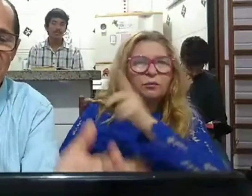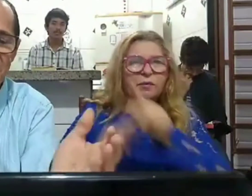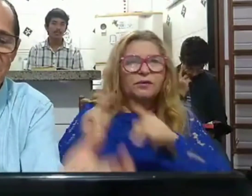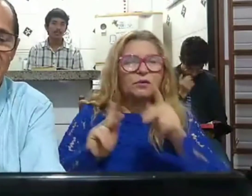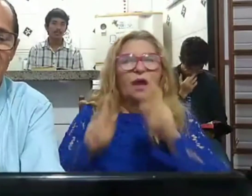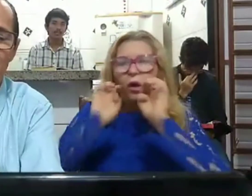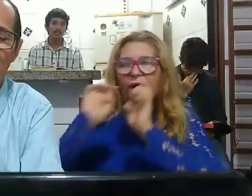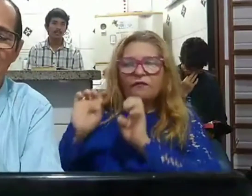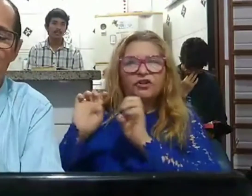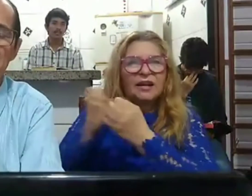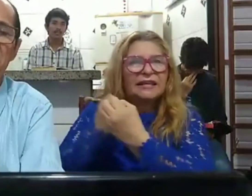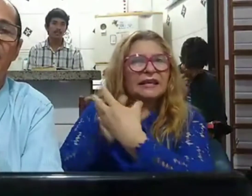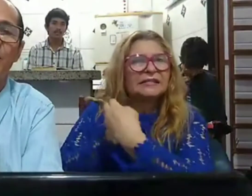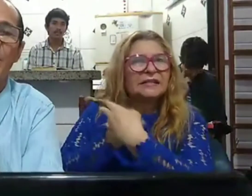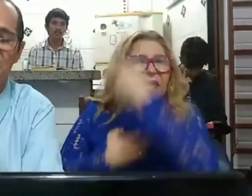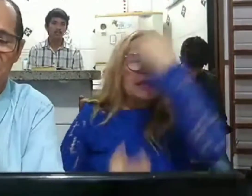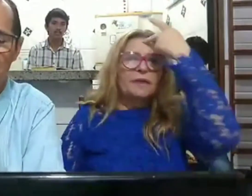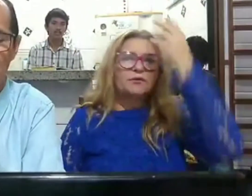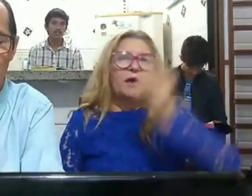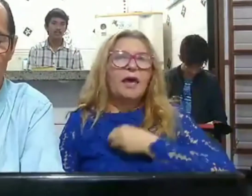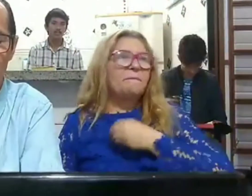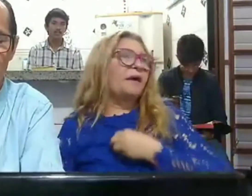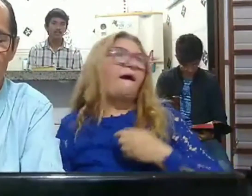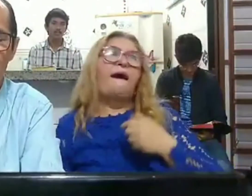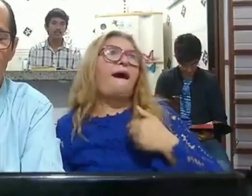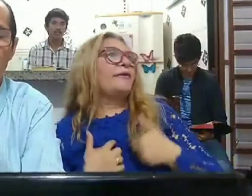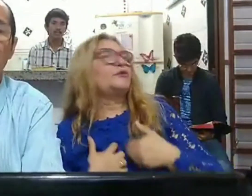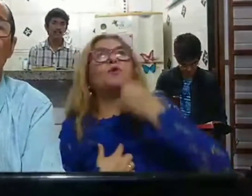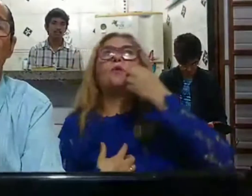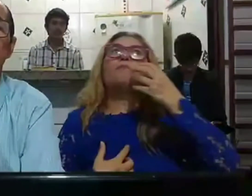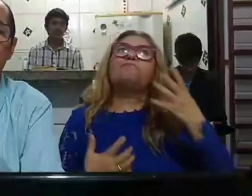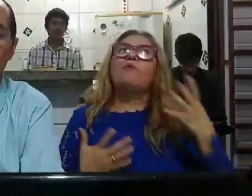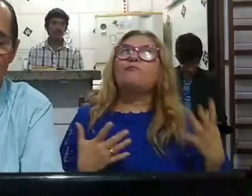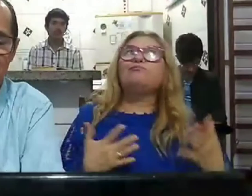que ensina que o pecador é salvo pelos seus méritos,